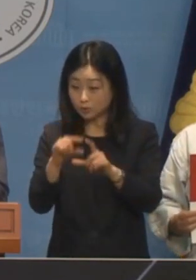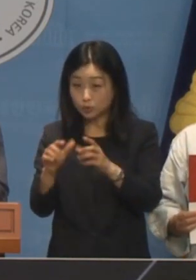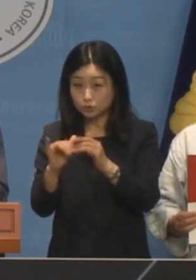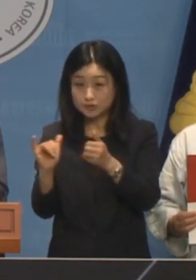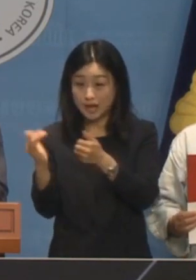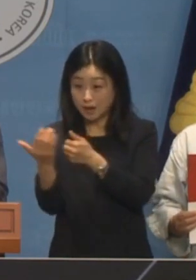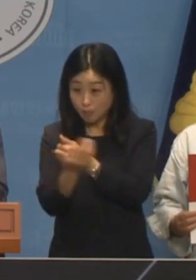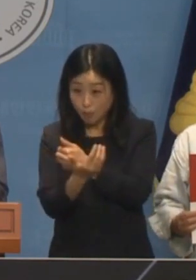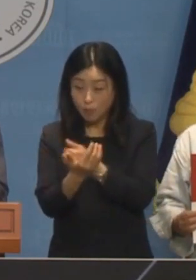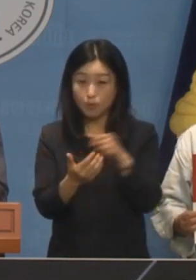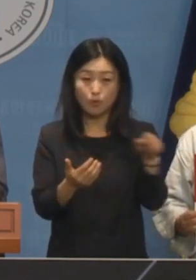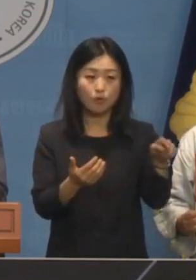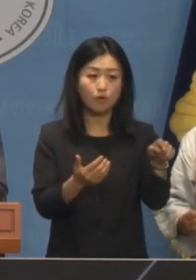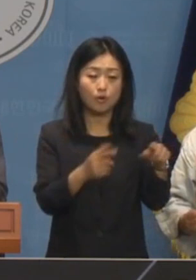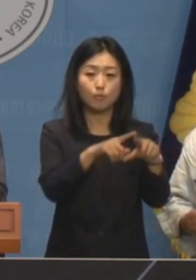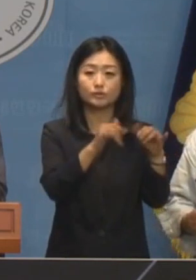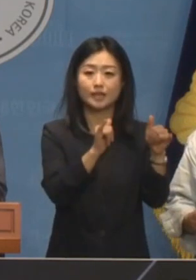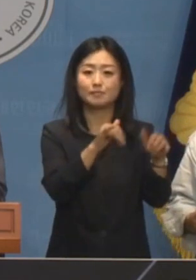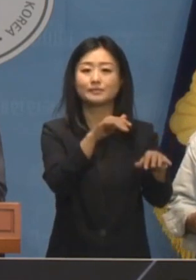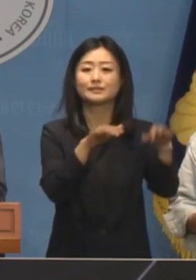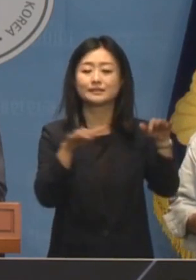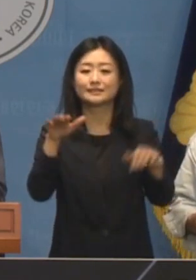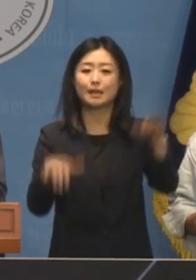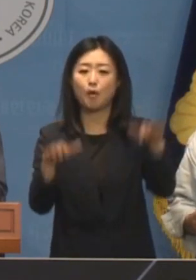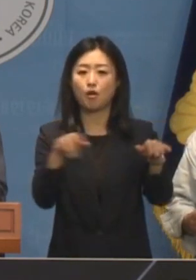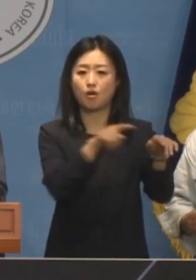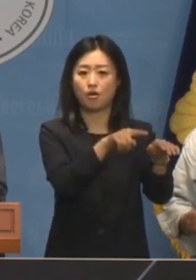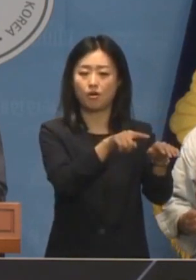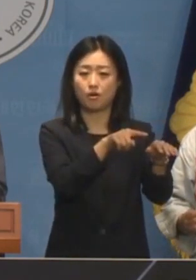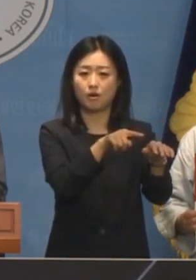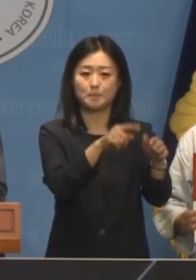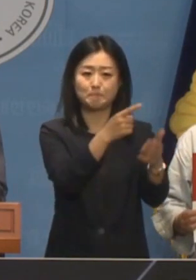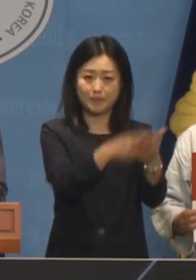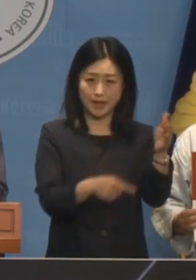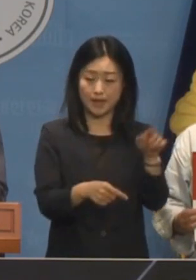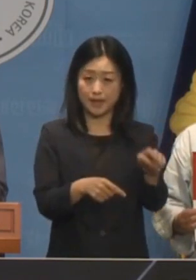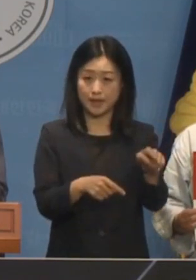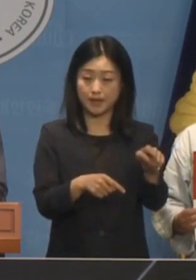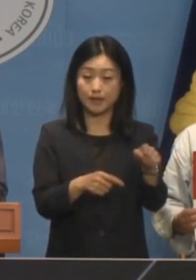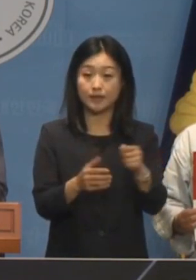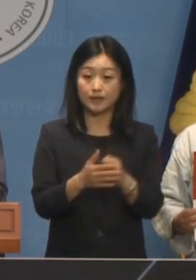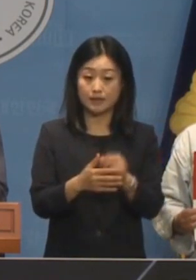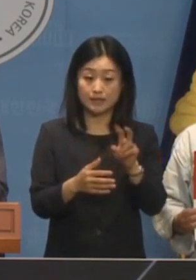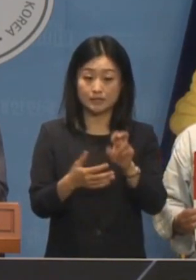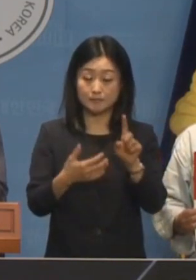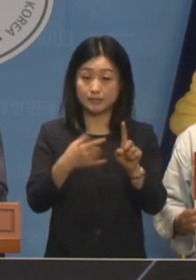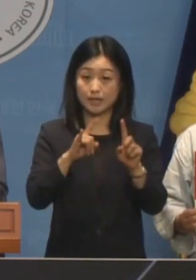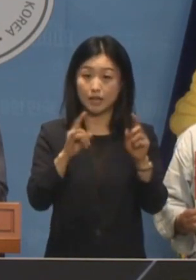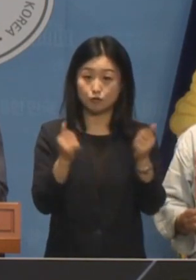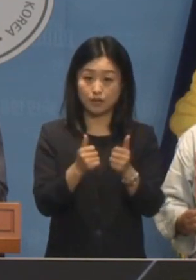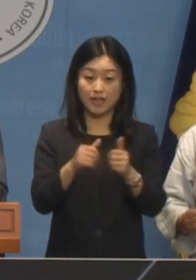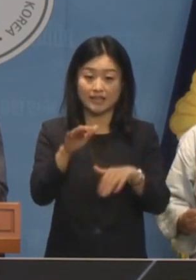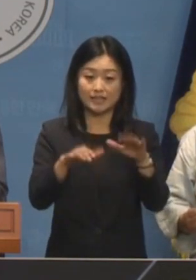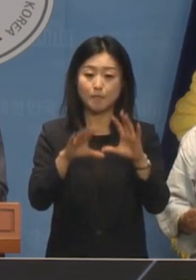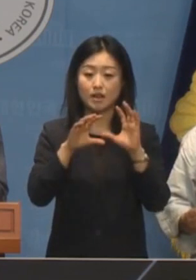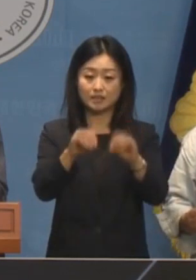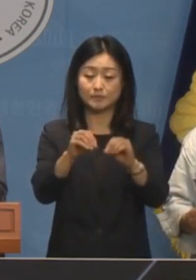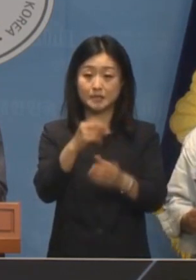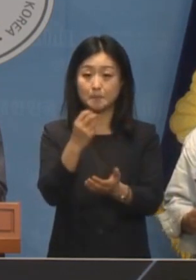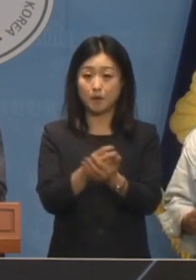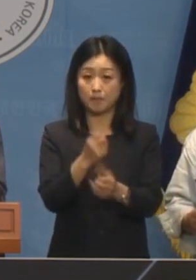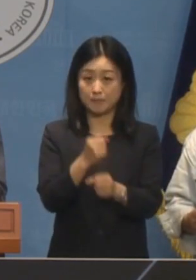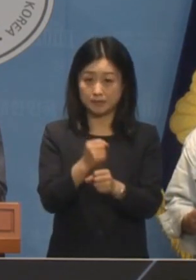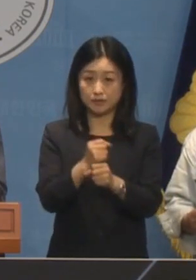지난 6월 18일 송두환 국가인권위원장은 22대 국회가 차별금지를 법제화하라고 촉구함으로